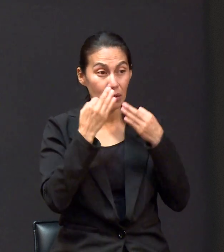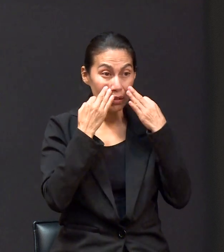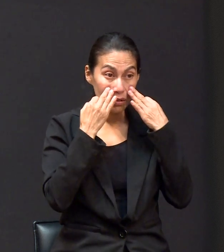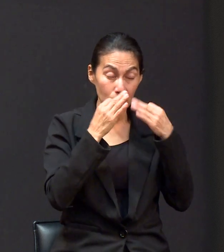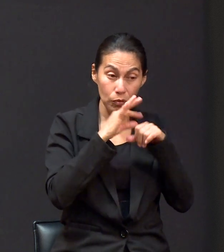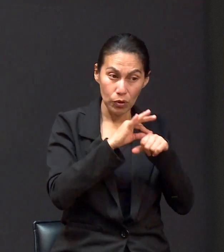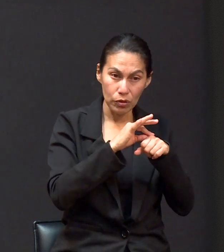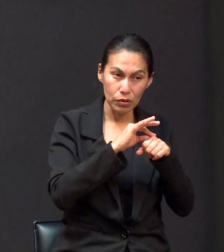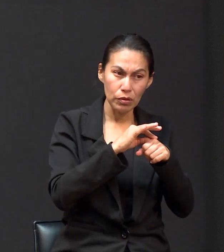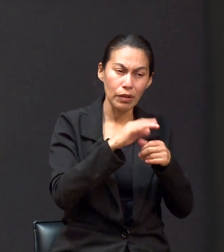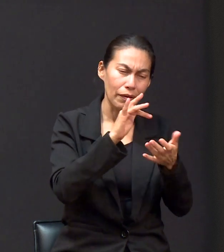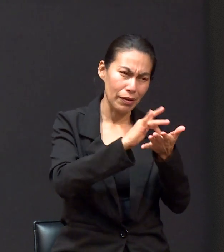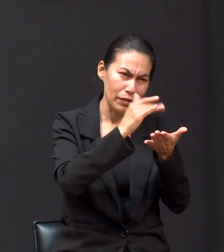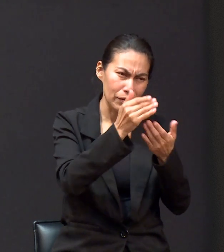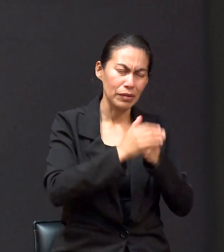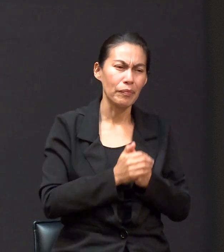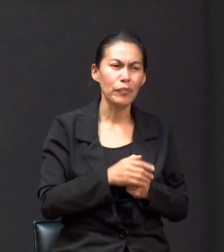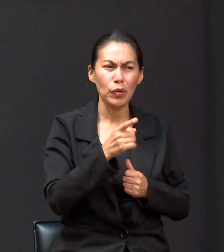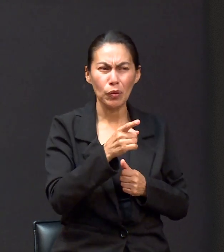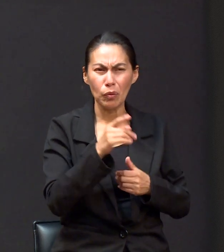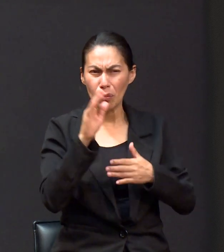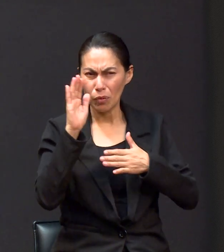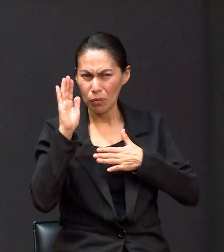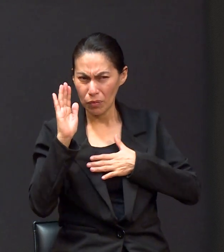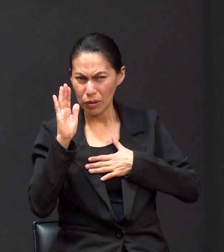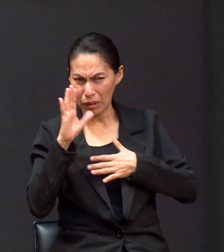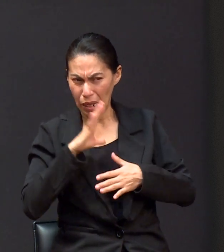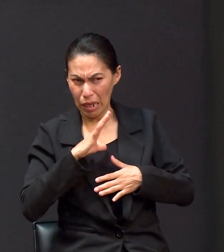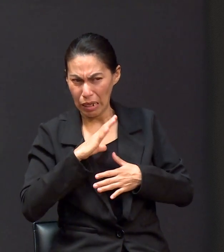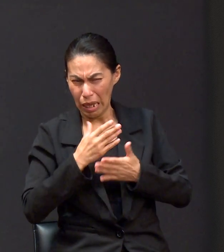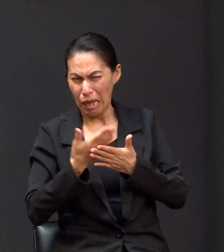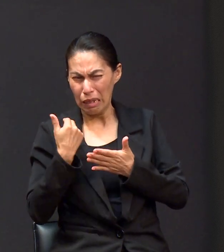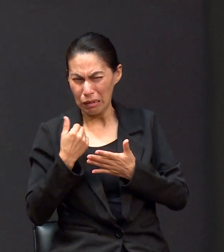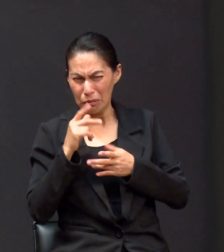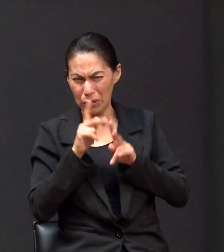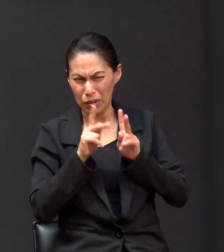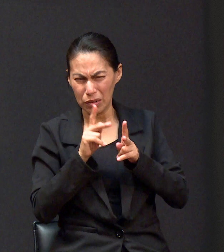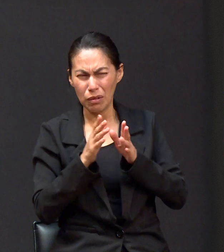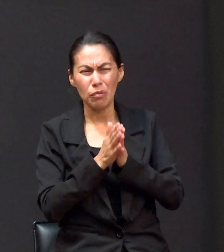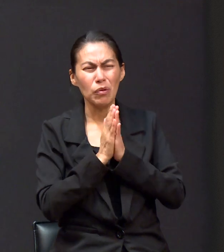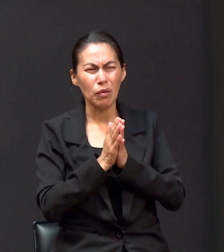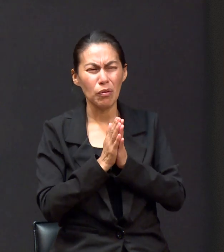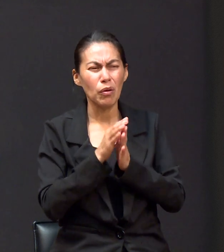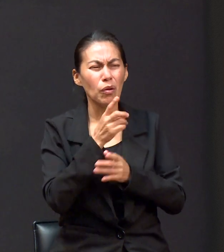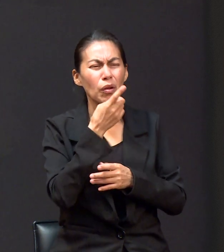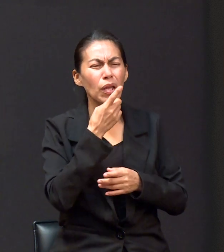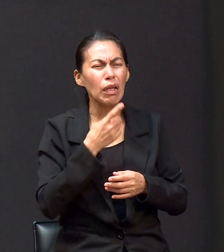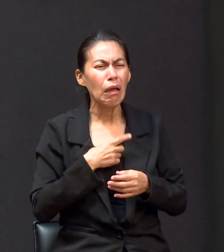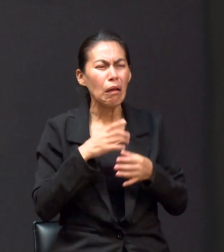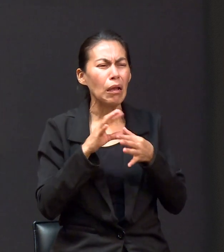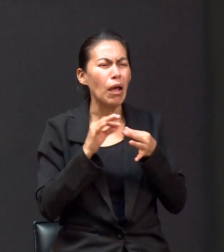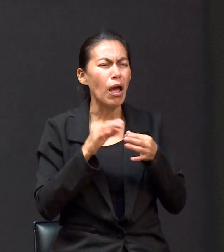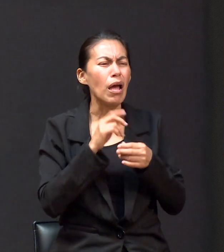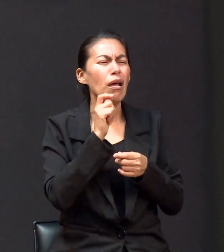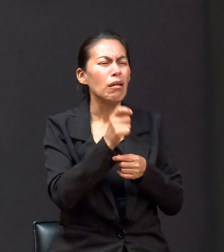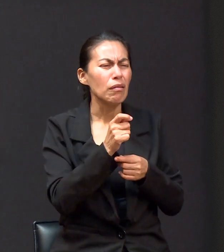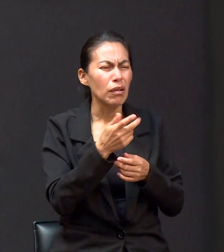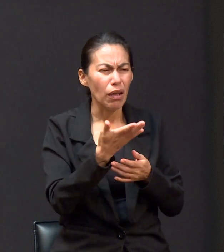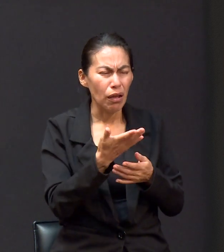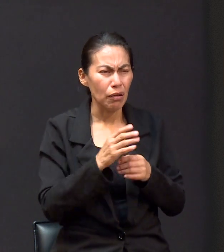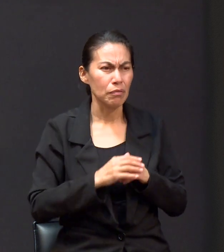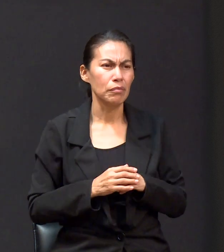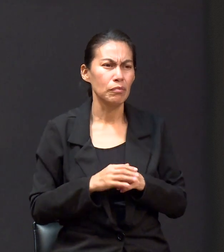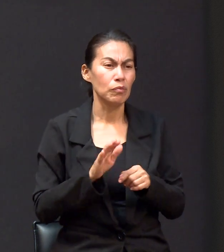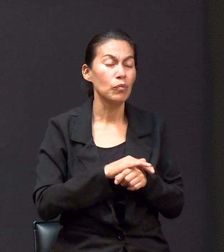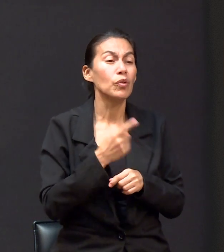Por tu testimonio. ¿Tú tienes alguna promesa que ya nos comentaste? Dinos, ¿por qué esta